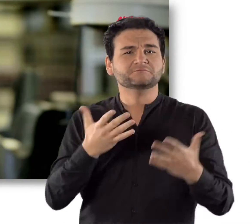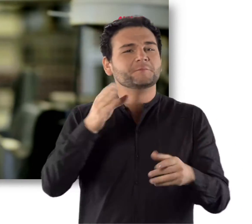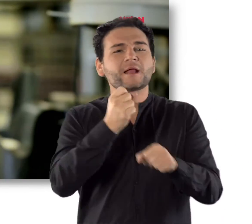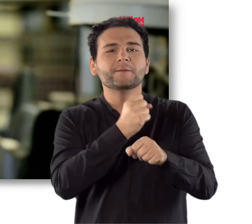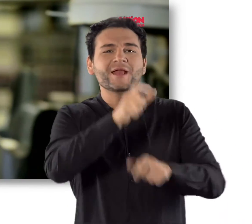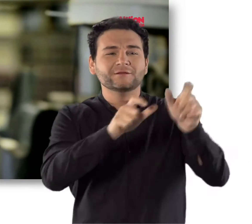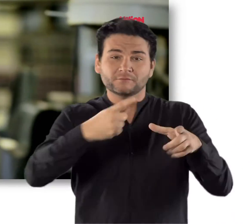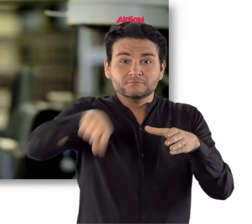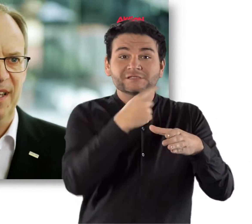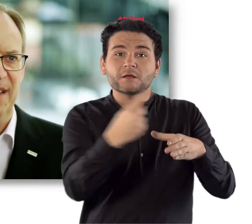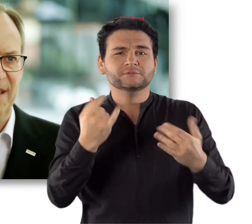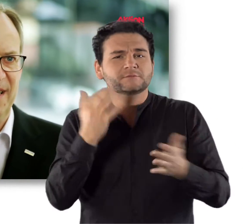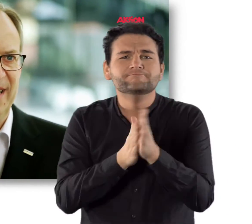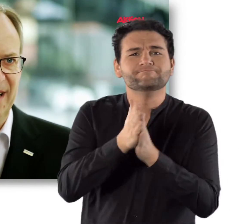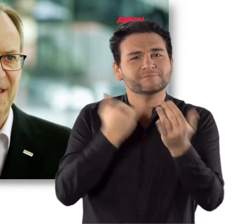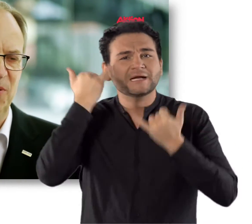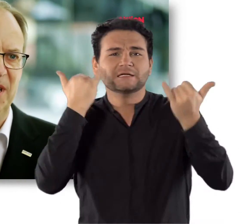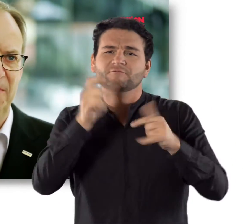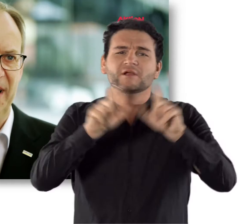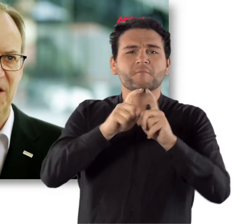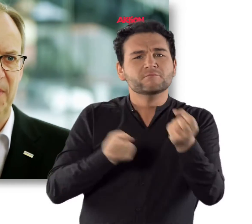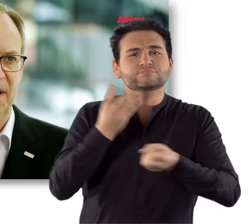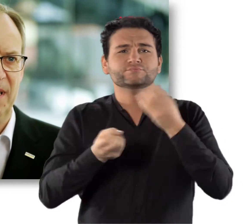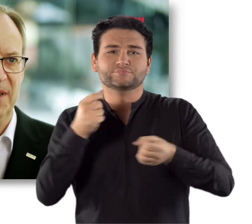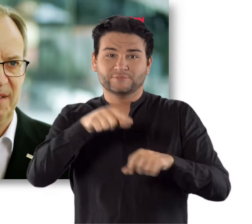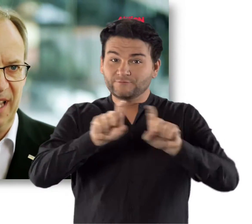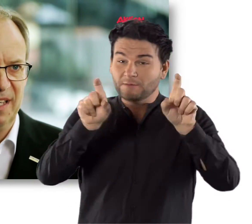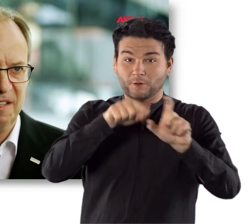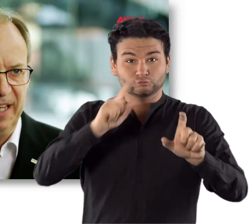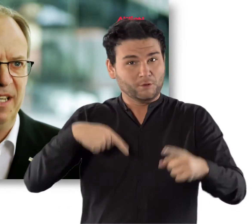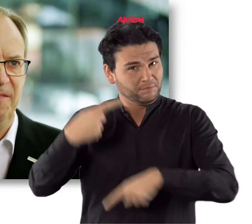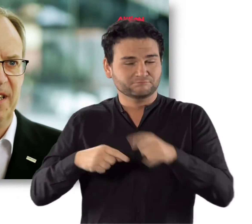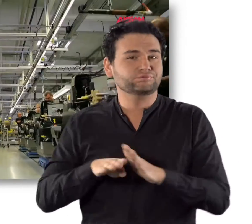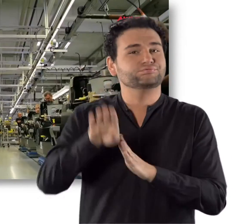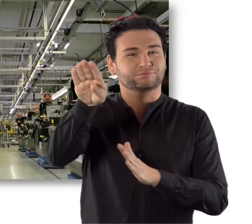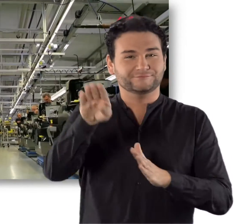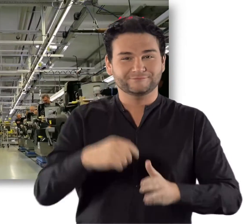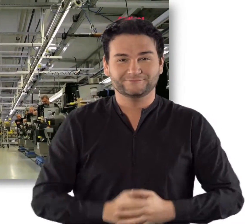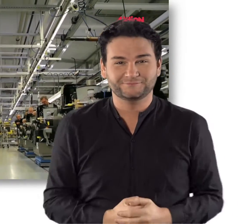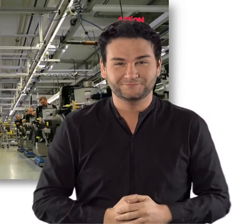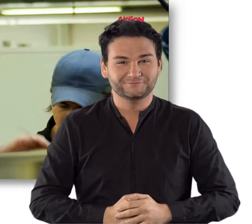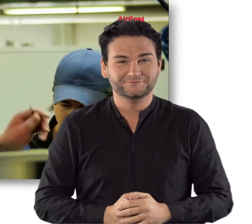Das soll Mitarbeiter motivieren, ihre Ideen ins Unternehmen einzubringen, damit Kärcher sich weiterentwickelt.